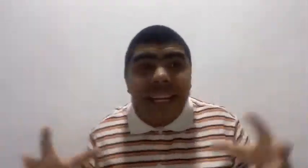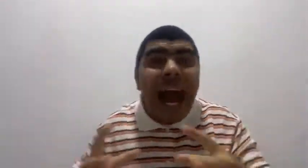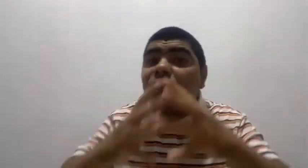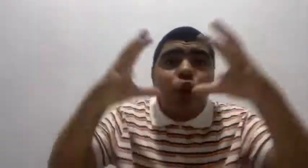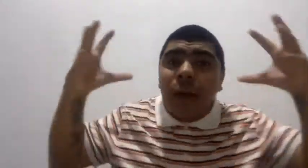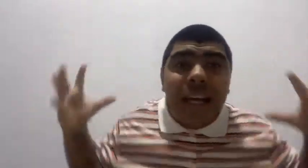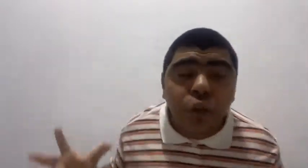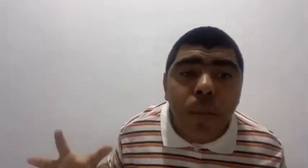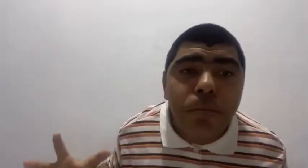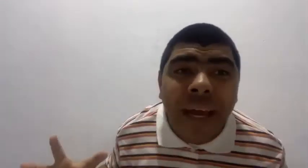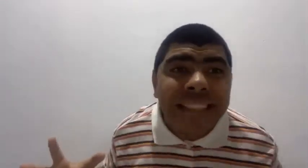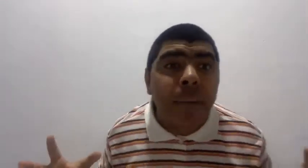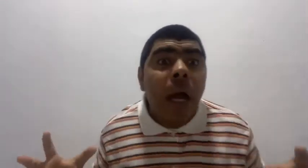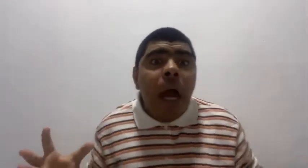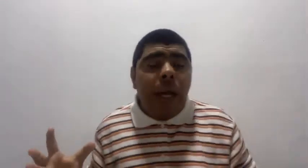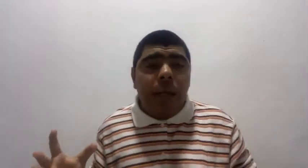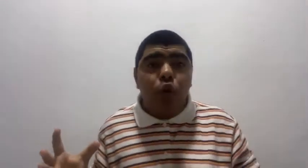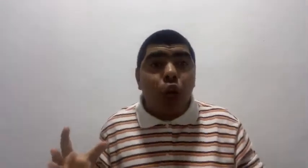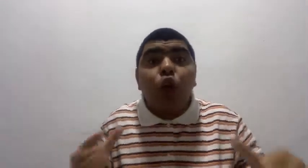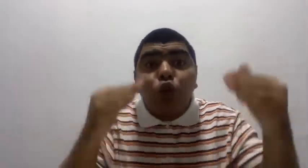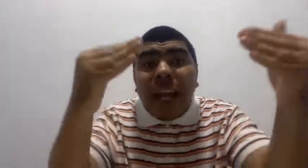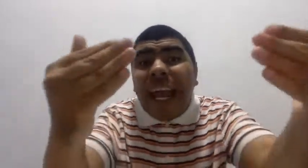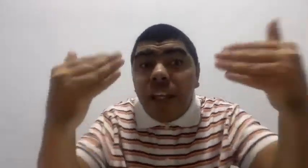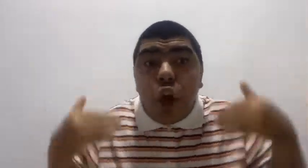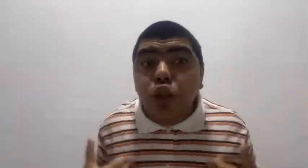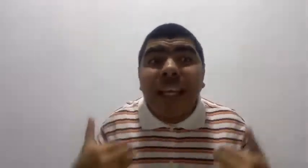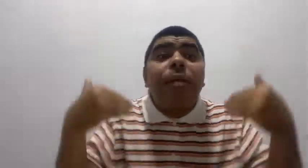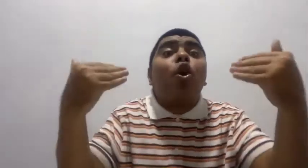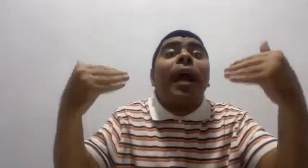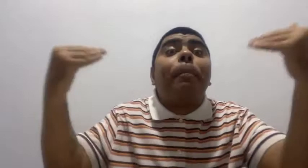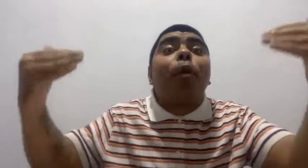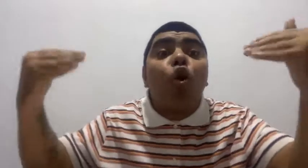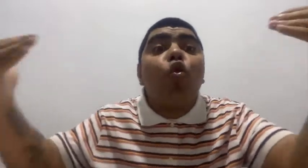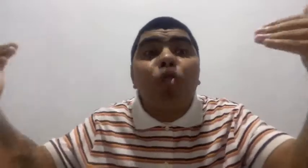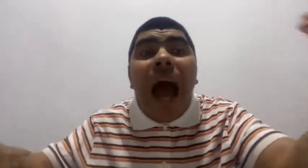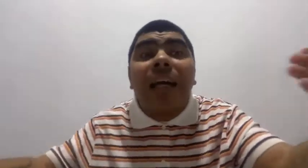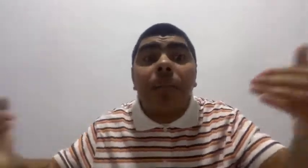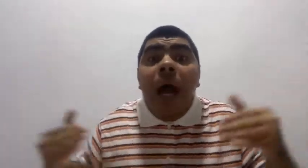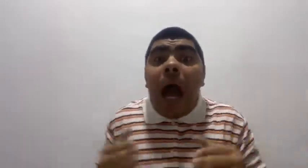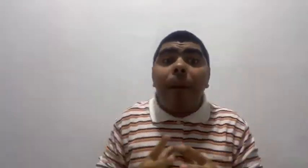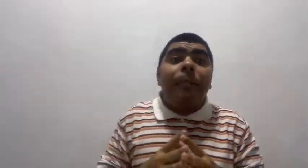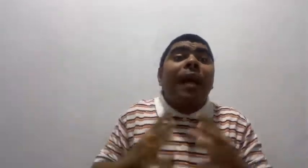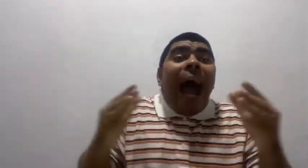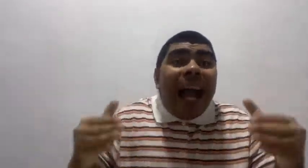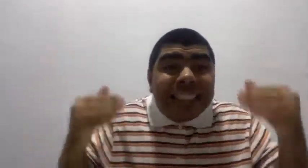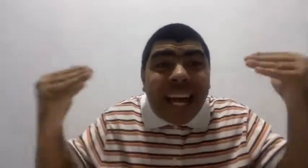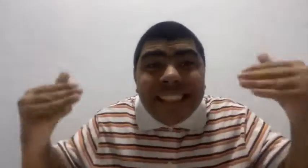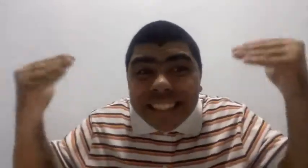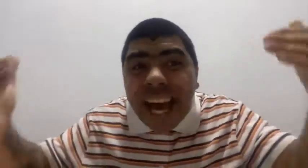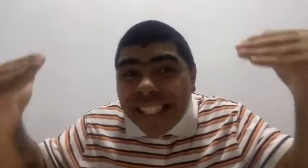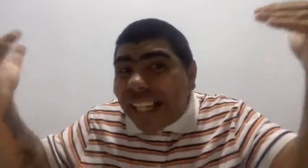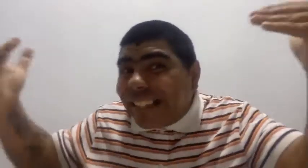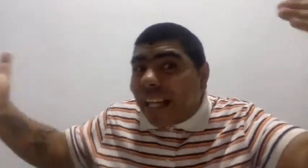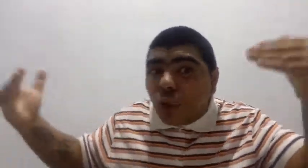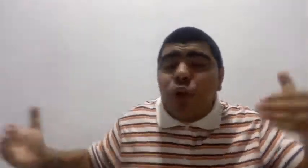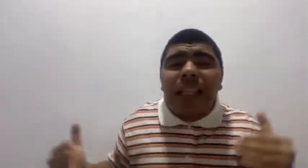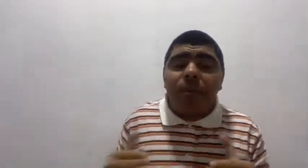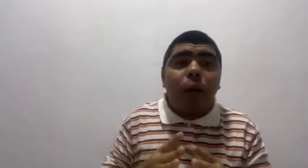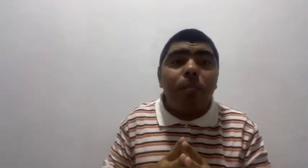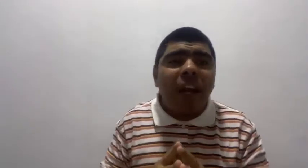al sonar la trompeta. Aleluya. Y usted y yo tenemos que procurar, amén, alcanzar la estatura del varón